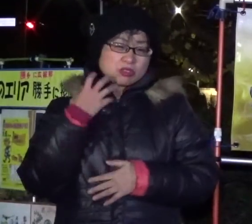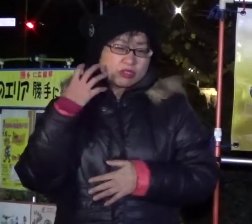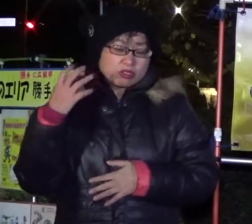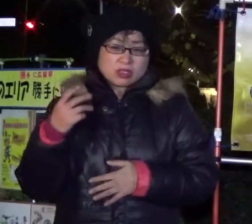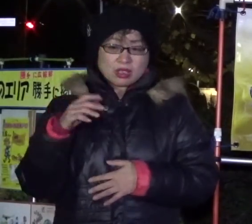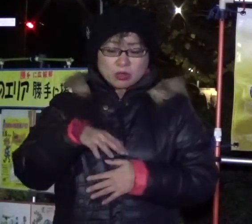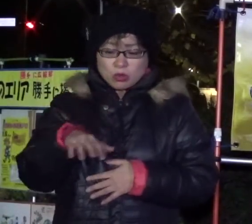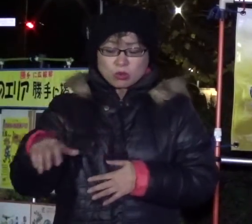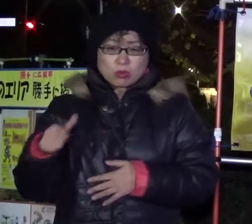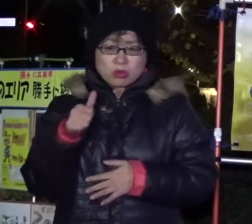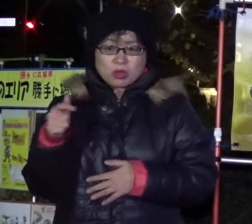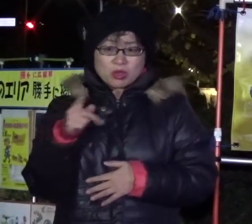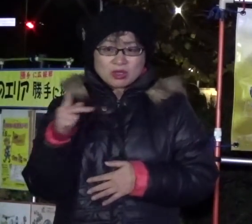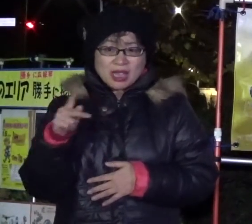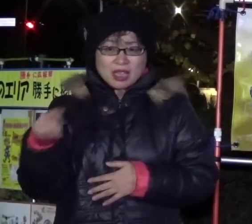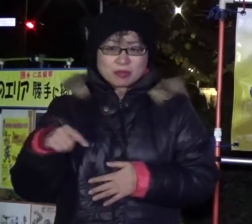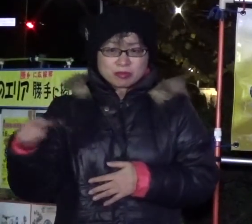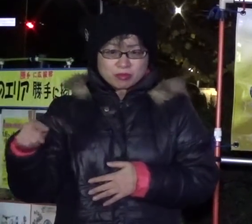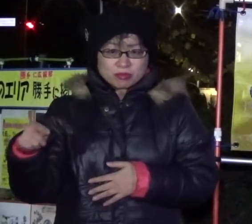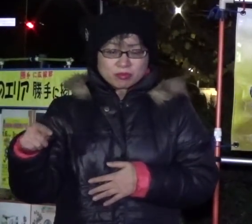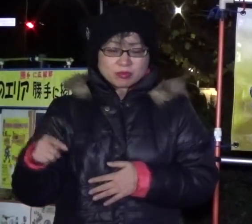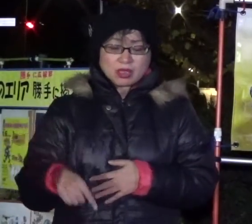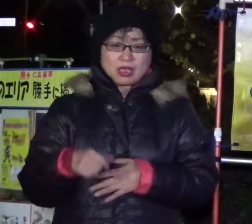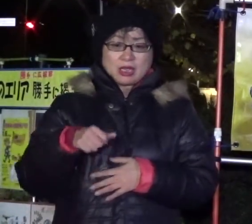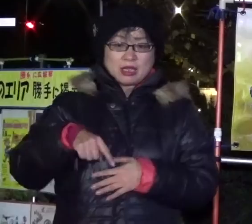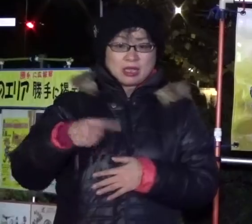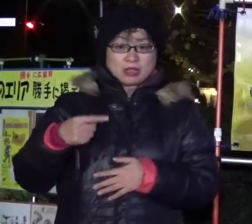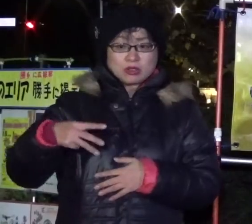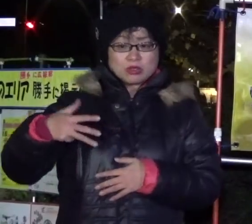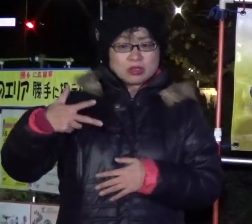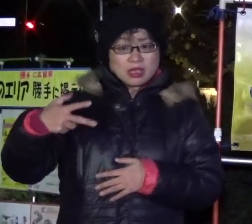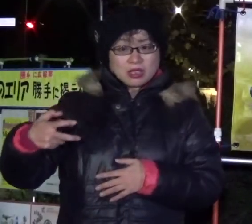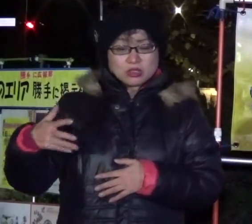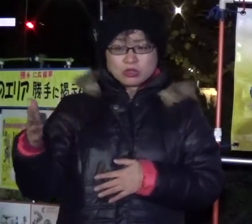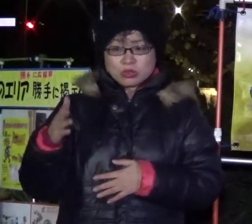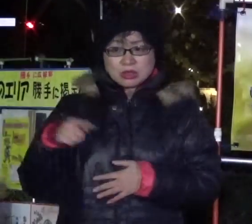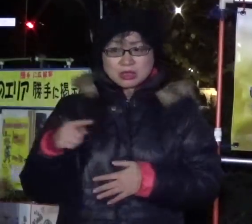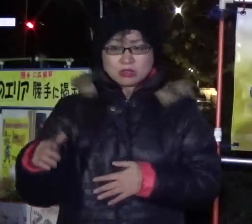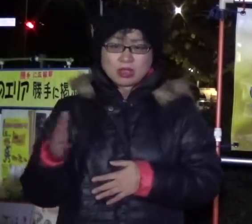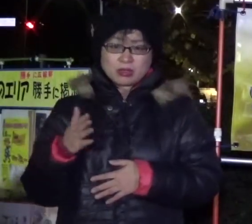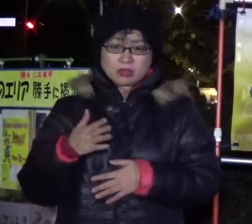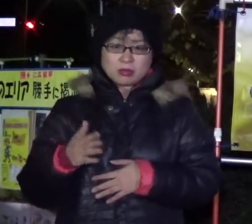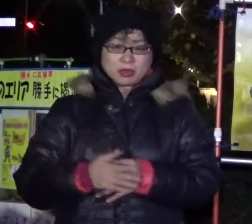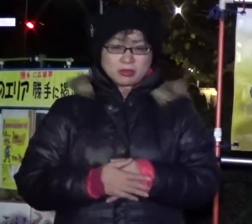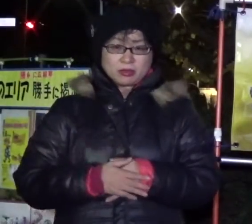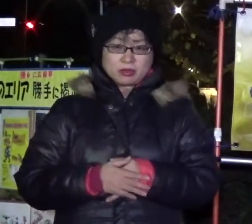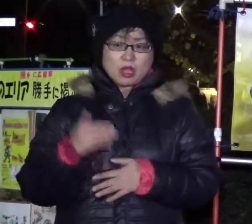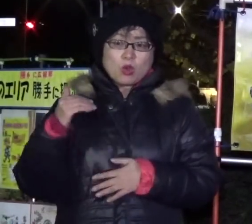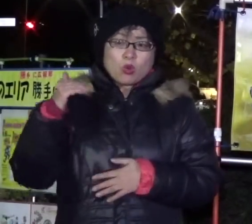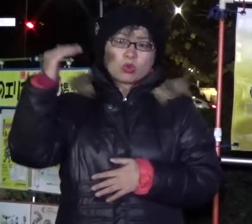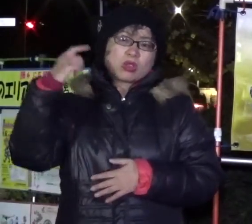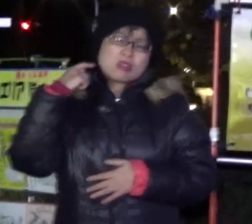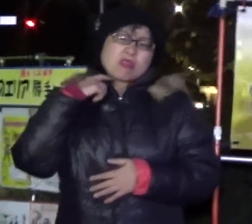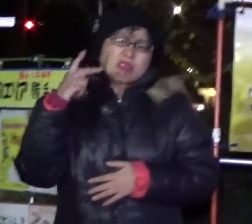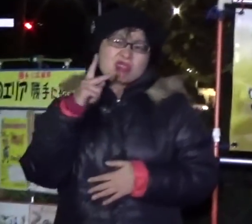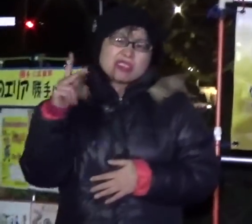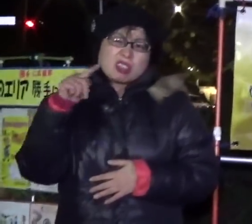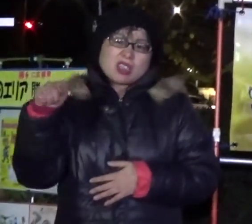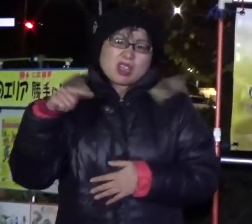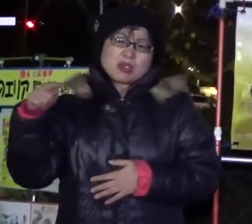んも120人170人、あと大人の甲状腺のがんも増えてきました。そ